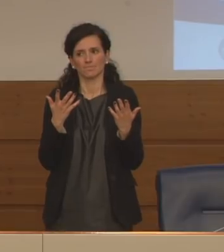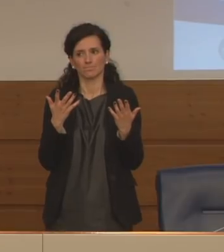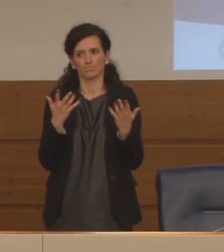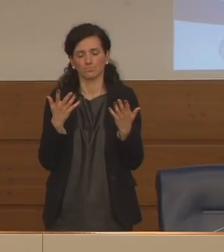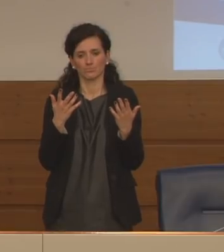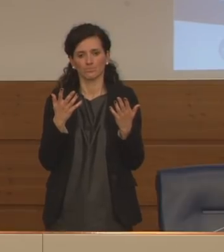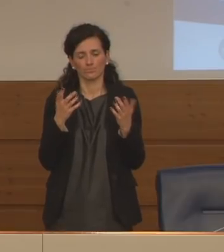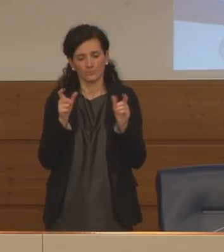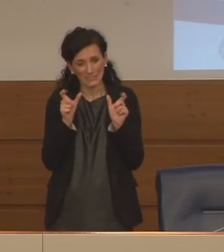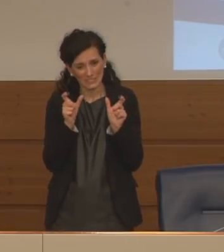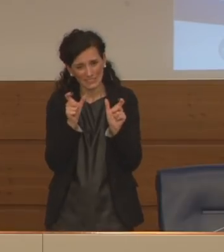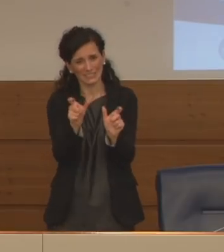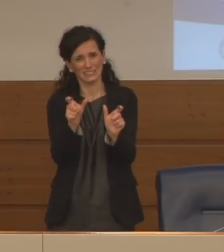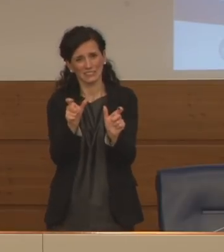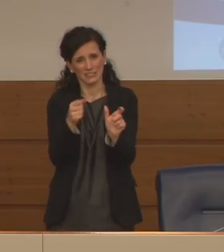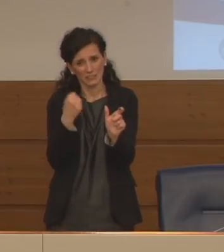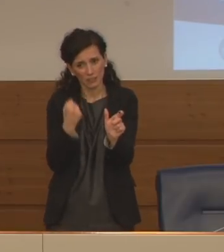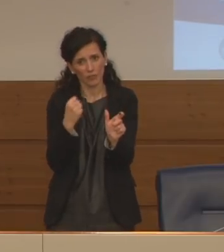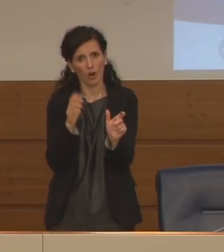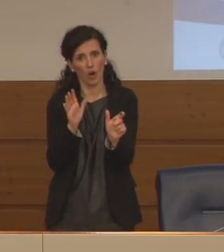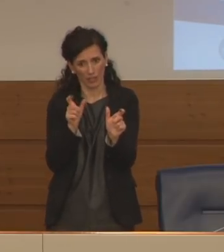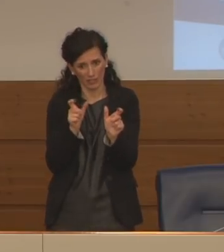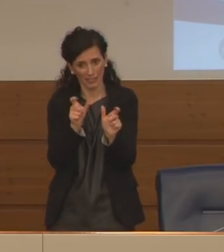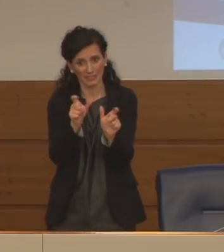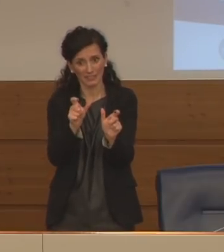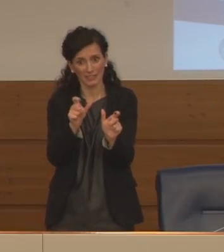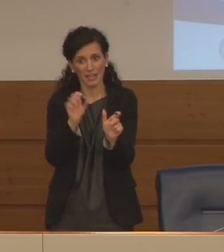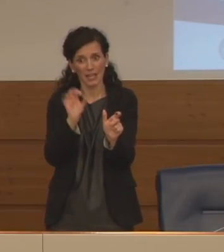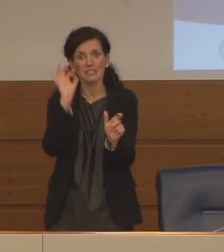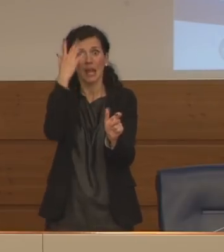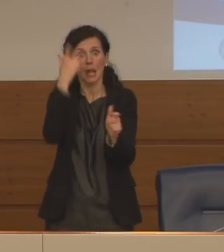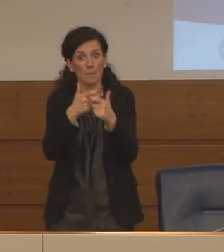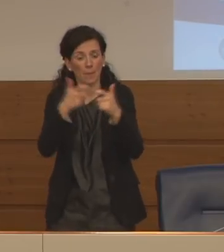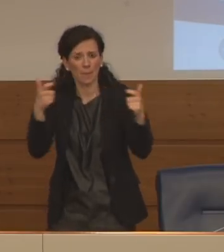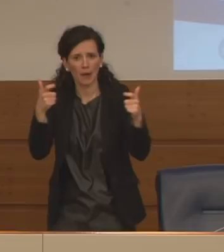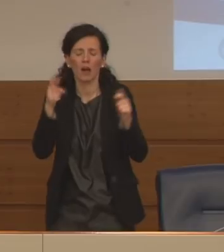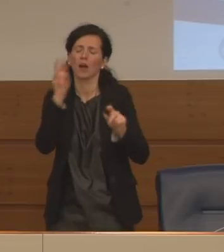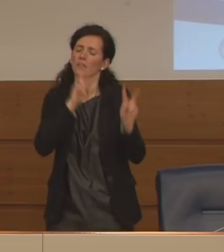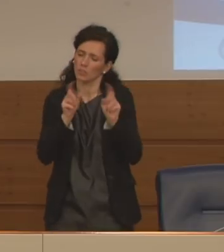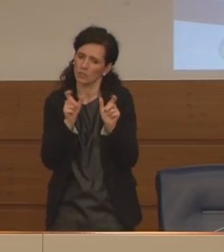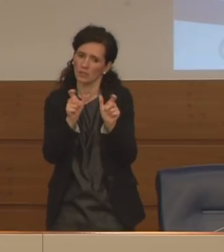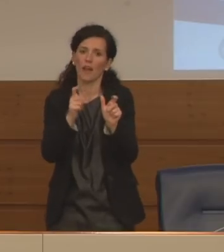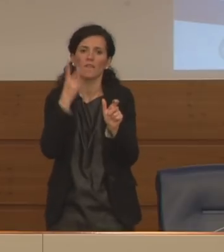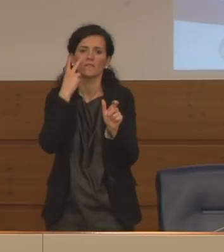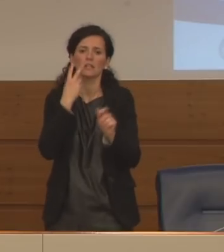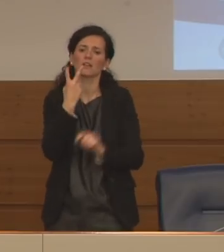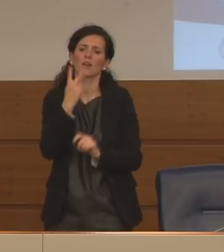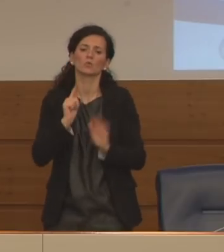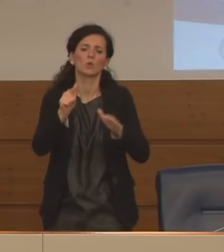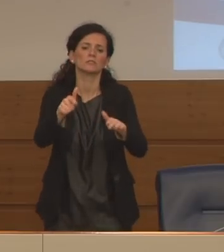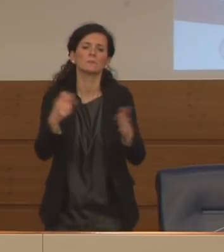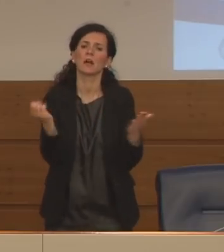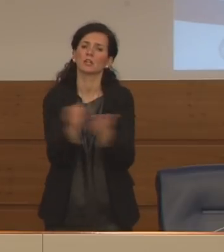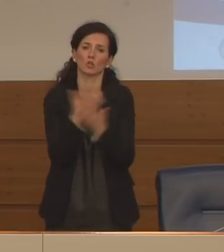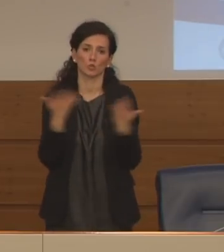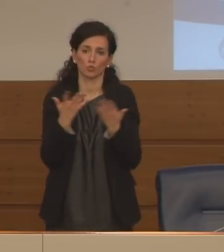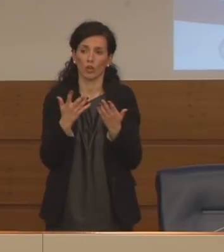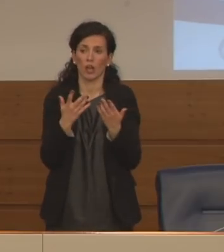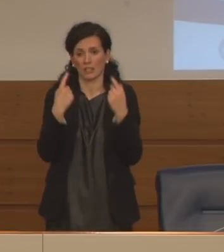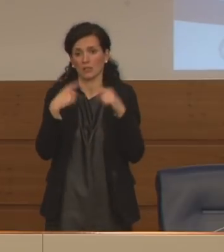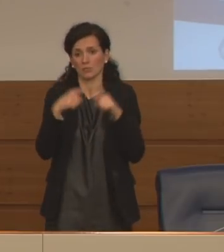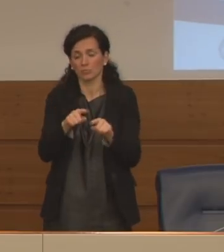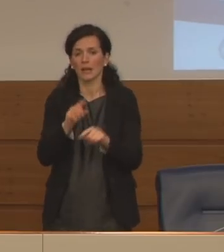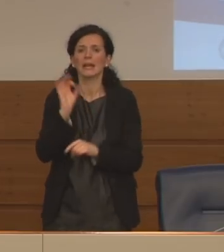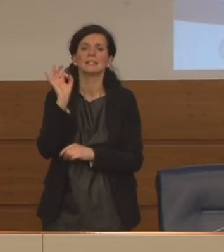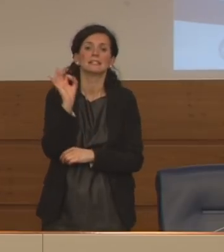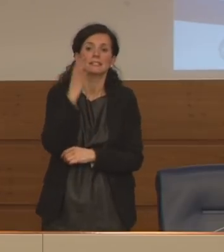contenimento ipotizzato e vedere quello che succede appunto tra dopo due settimane quello è che poi ci saranno